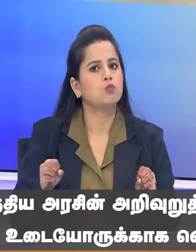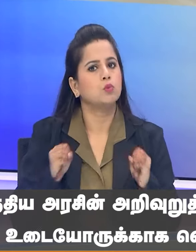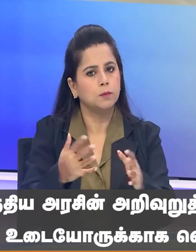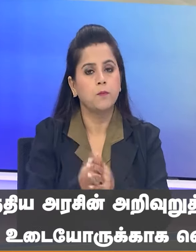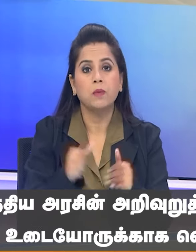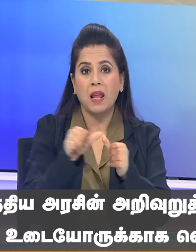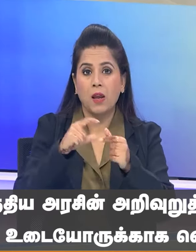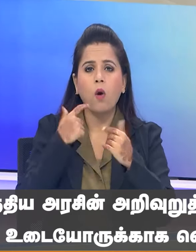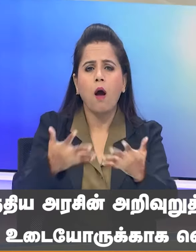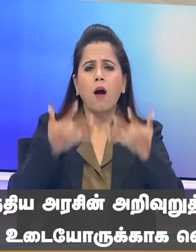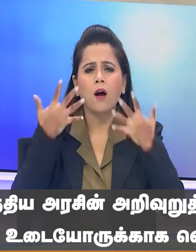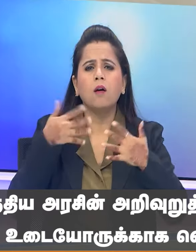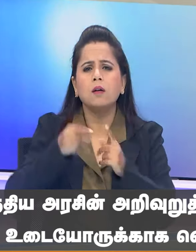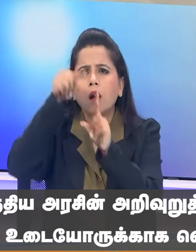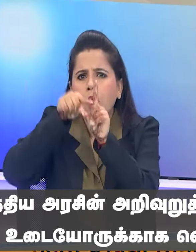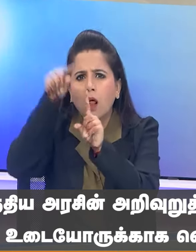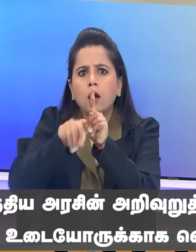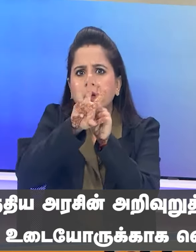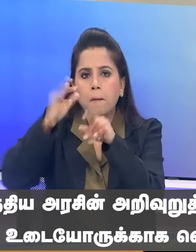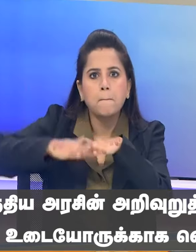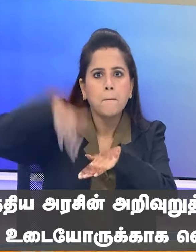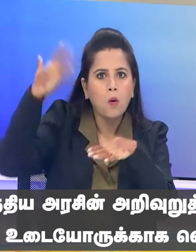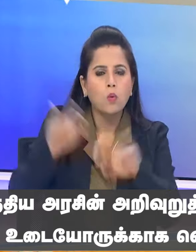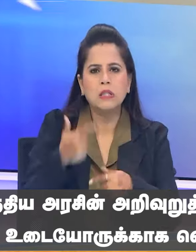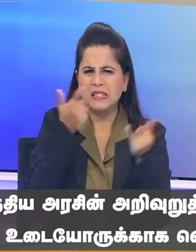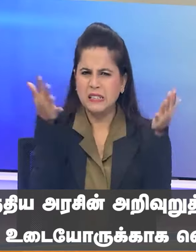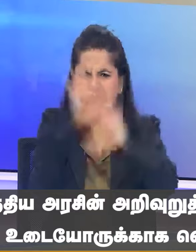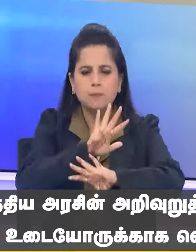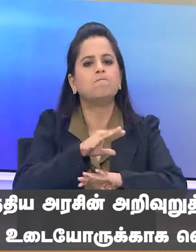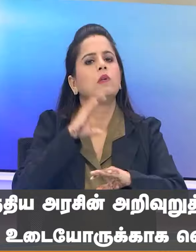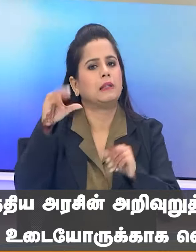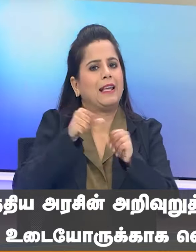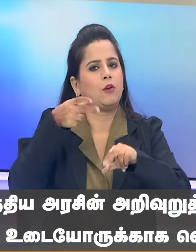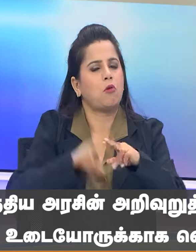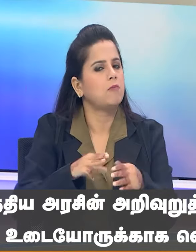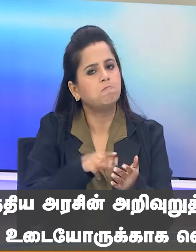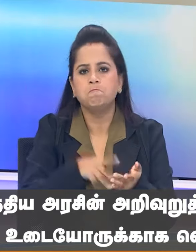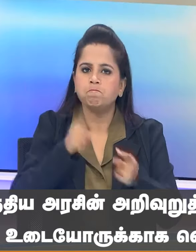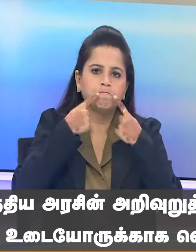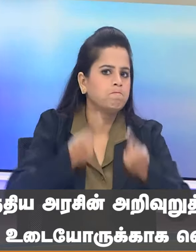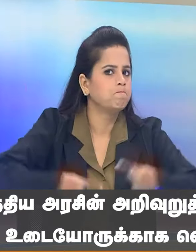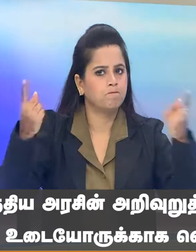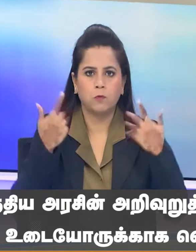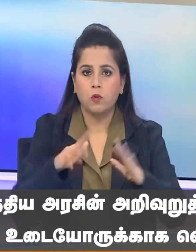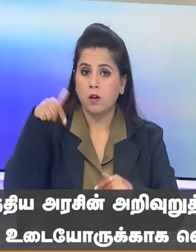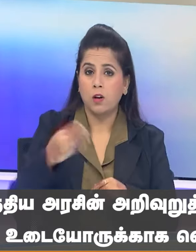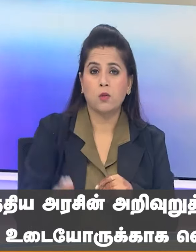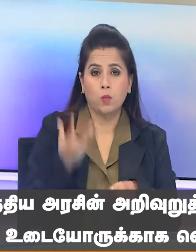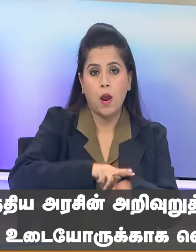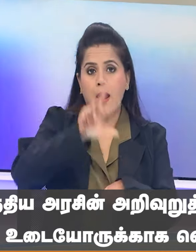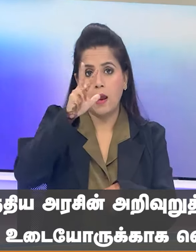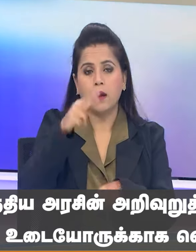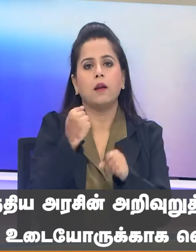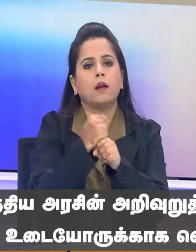एक क्यूआई लेवल 300 से ज्यादा होने पर सीए क्यूएम ने यह आदेश जारी किया है जिसके तहत आज सुबह 8 बजे